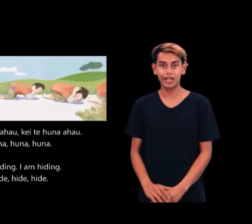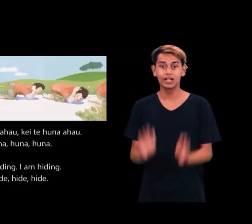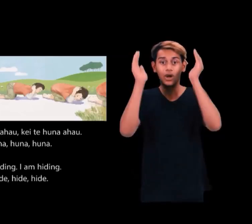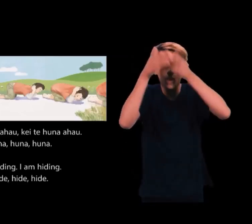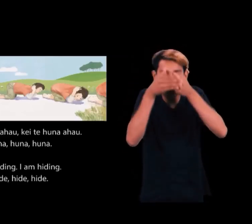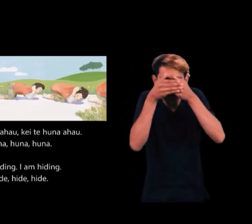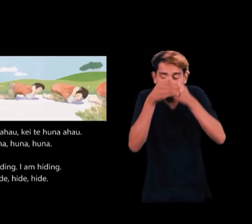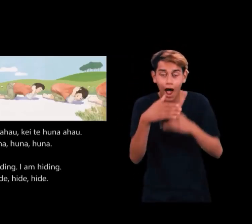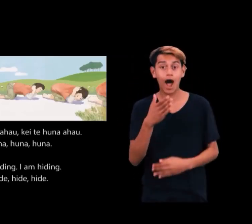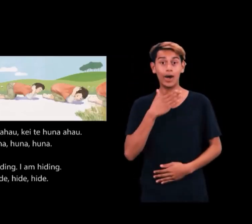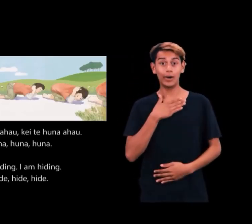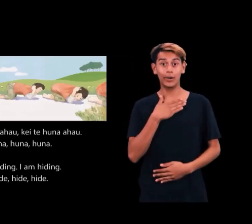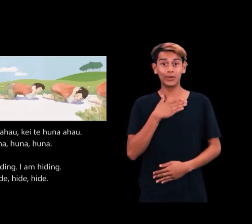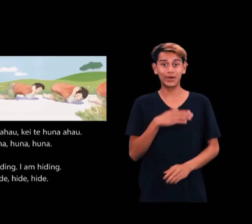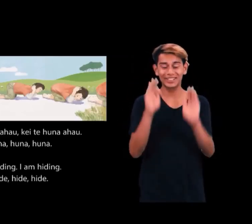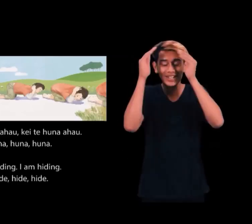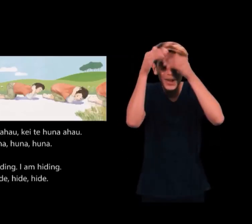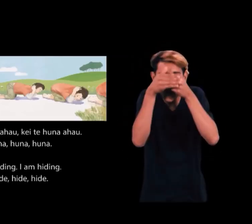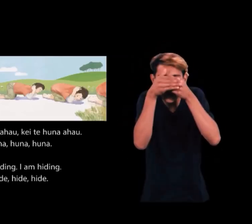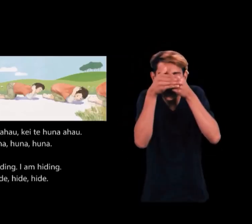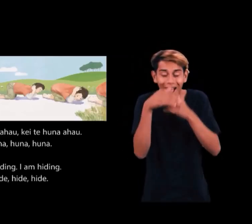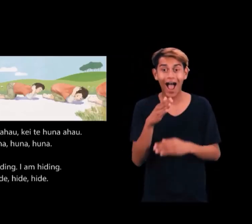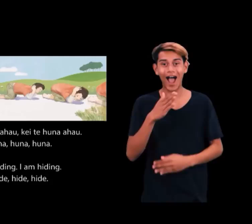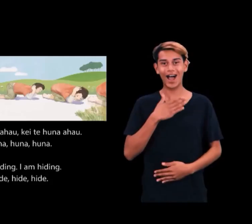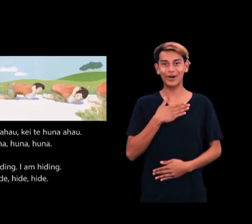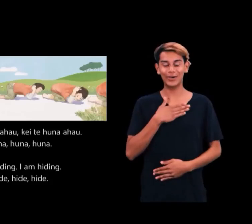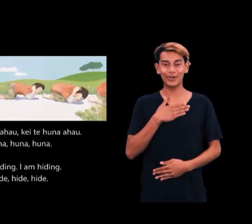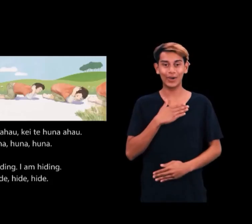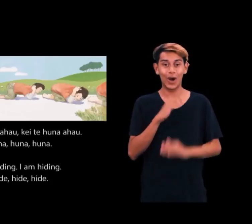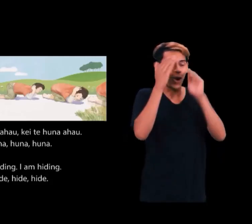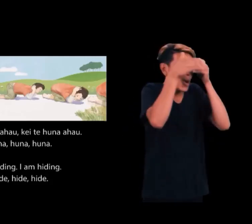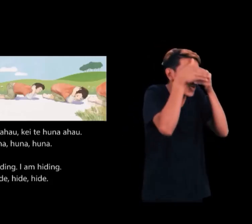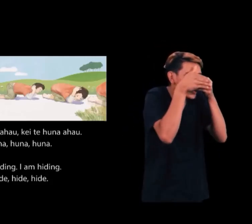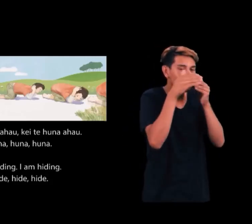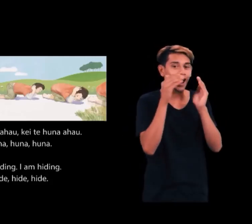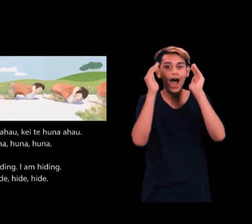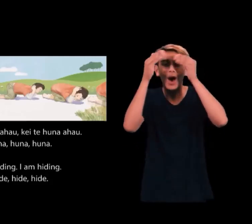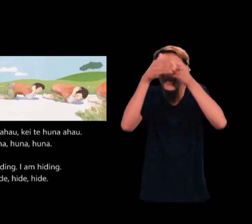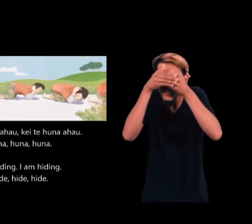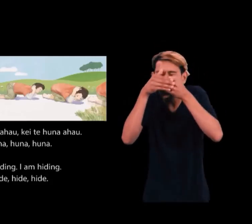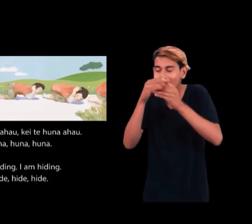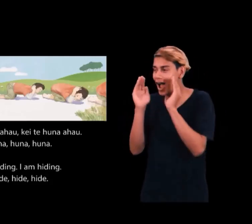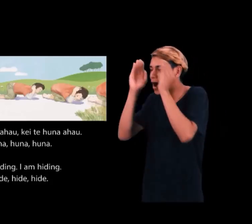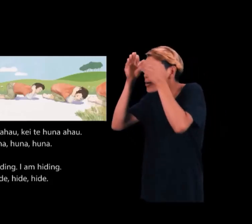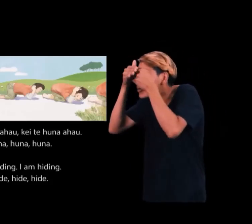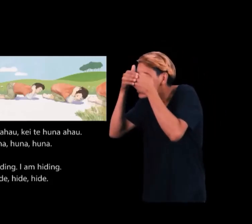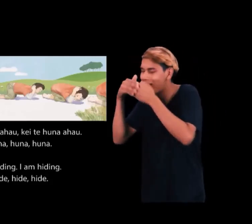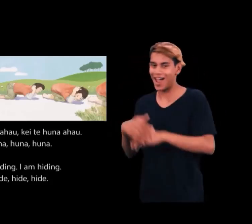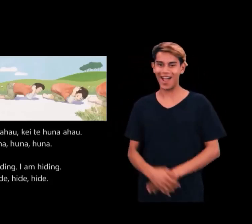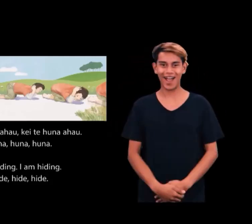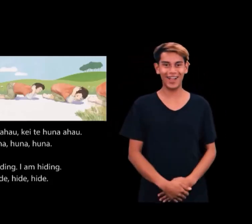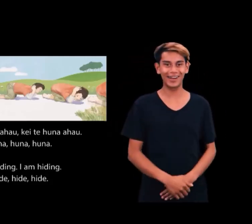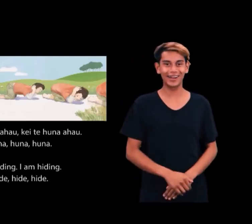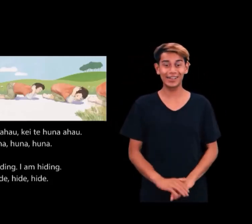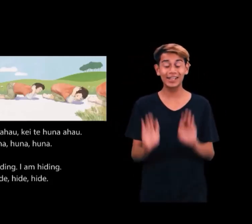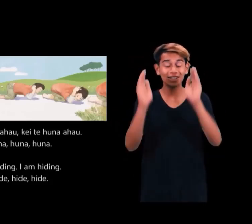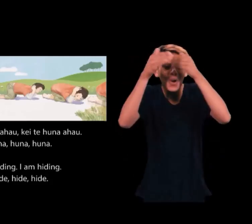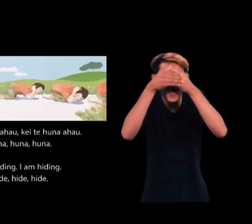Kei te huna ahau, kei te huna ahau, huna, huna, huna. Kei te